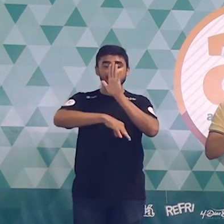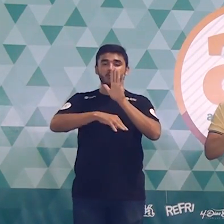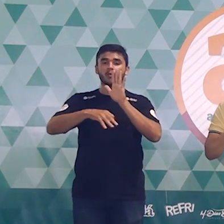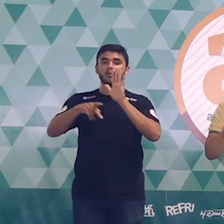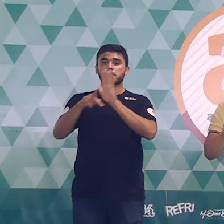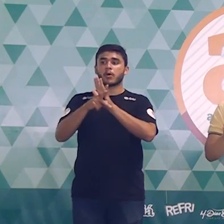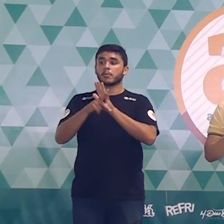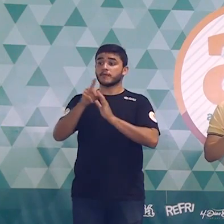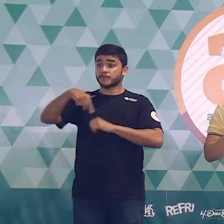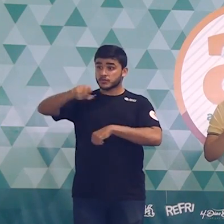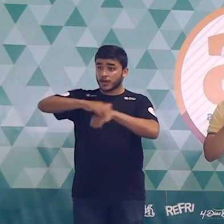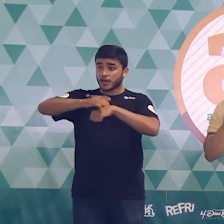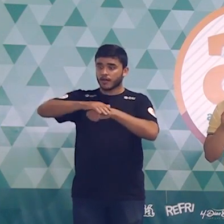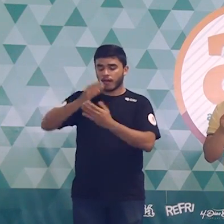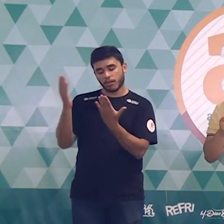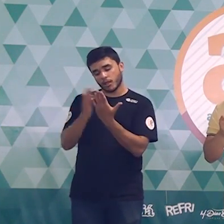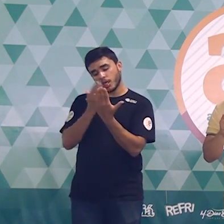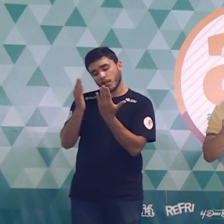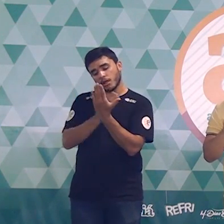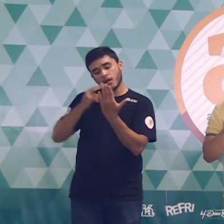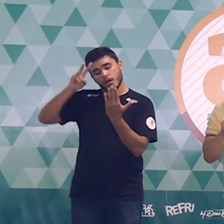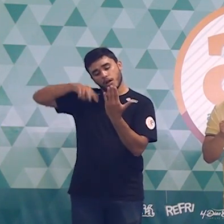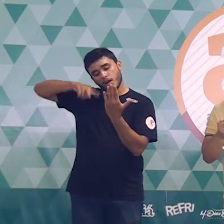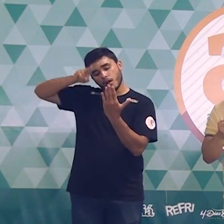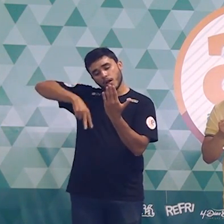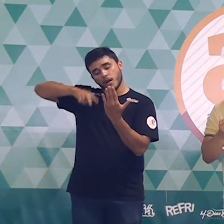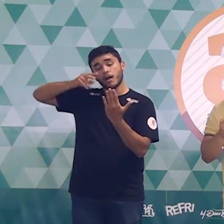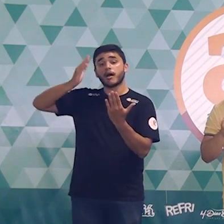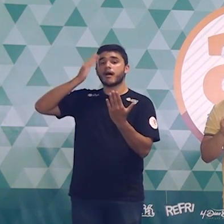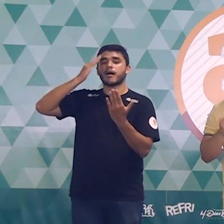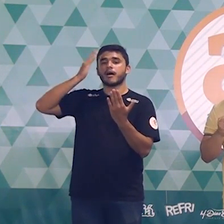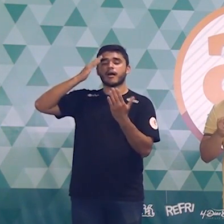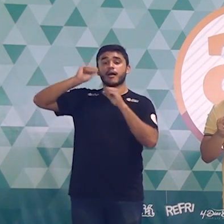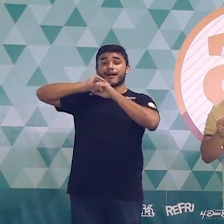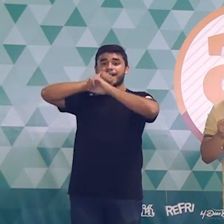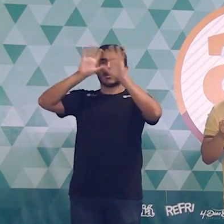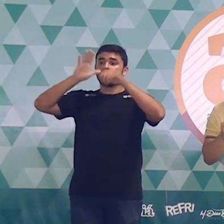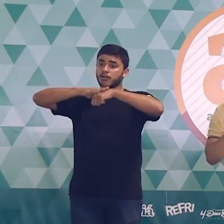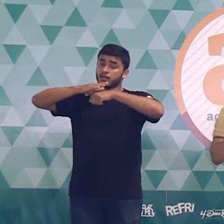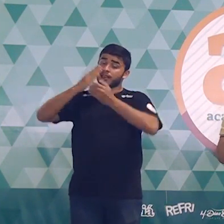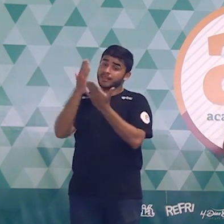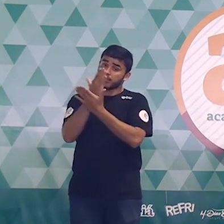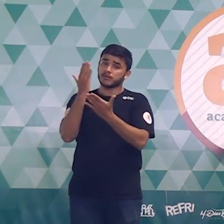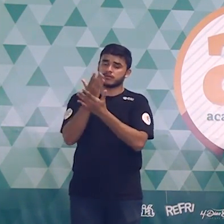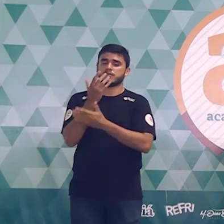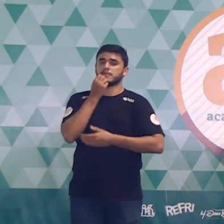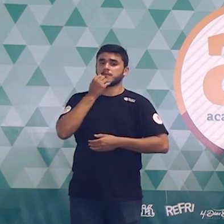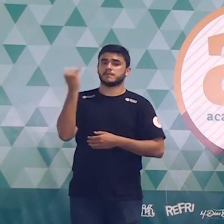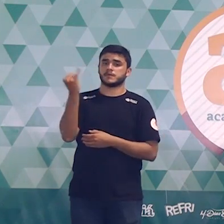para você se inspirar e fazer a utilização deles sem nenhum problema, tá certo? Ok?